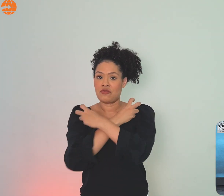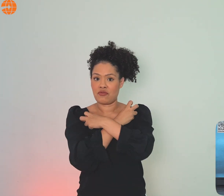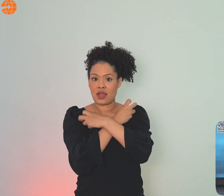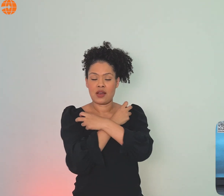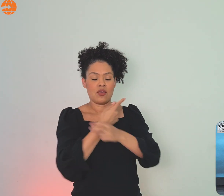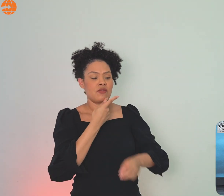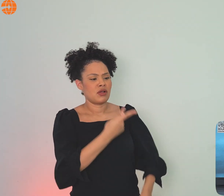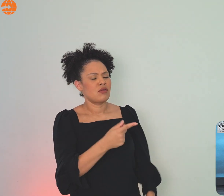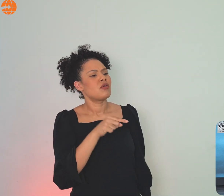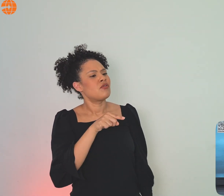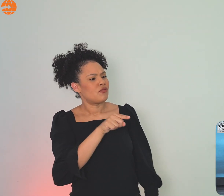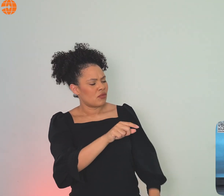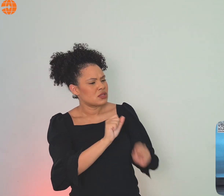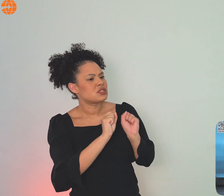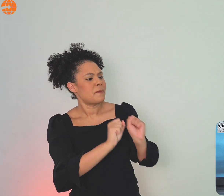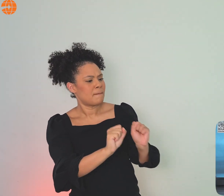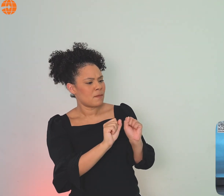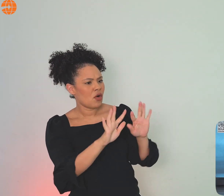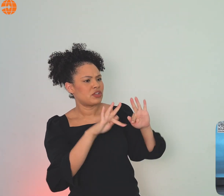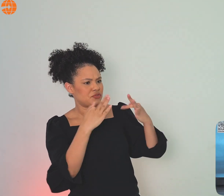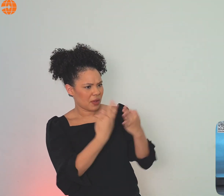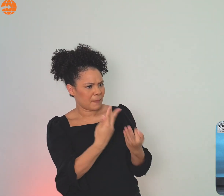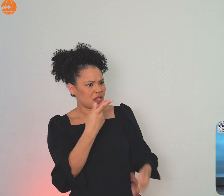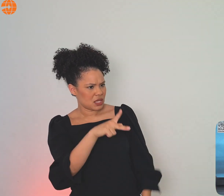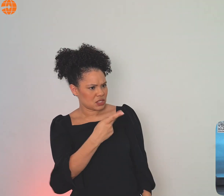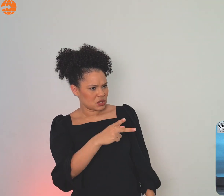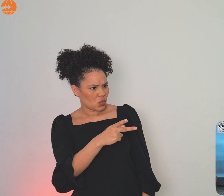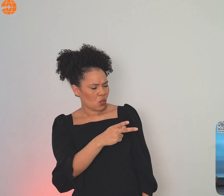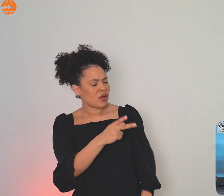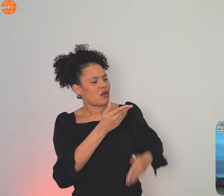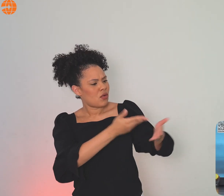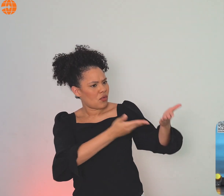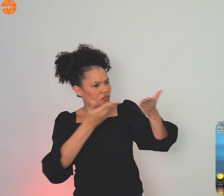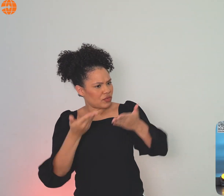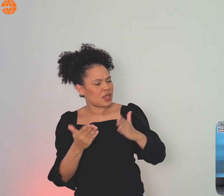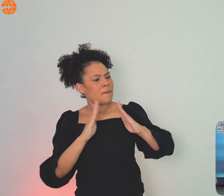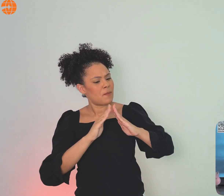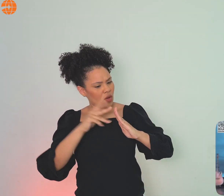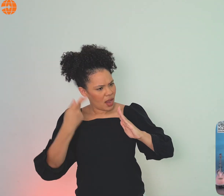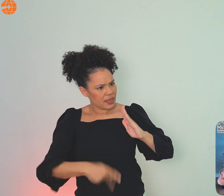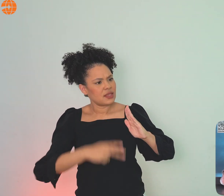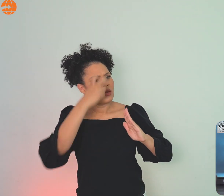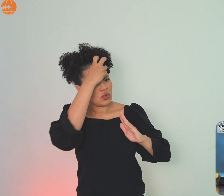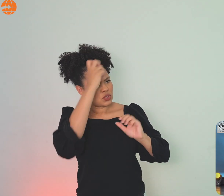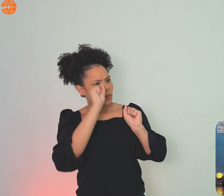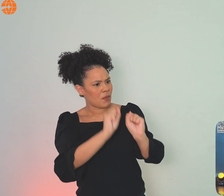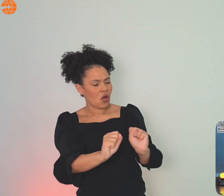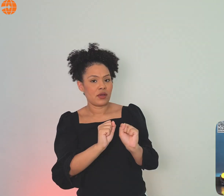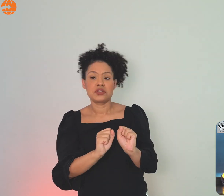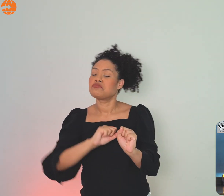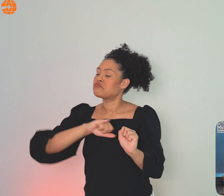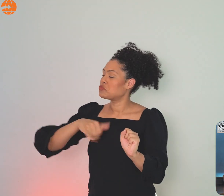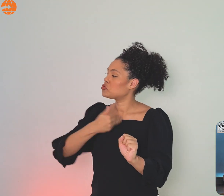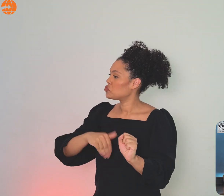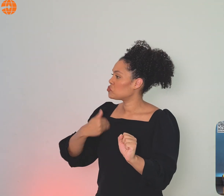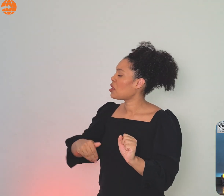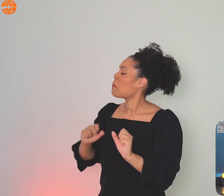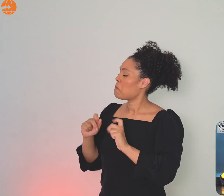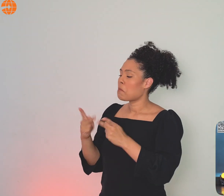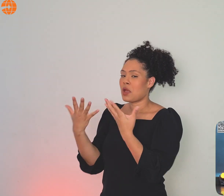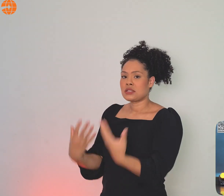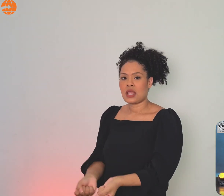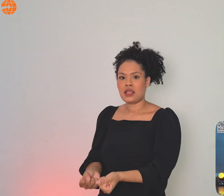sua família para morar aqui no Egito? Então José trouxe a sua família. Eles